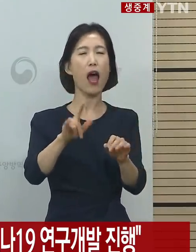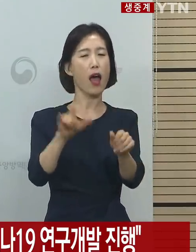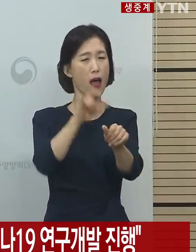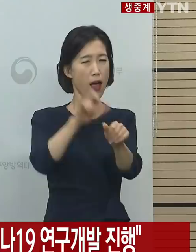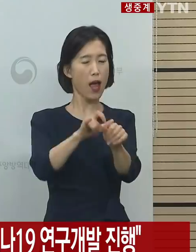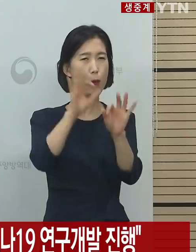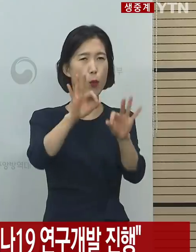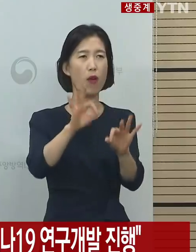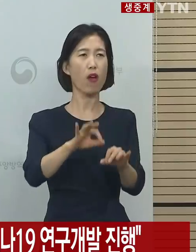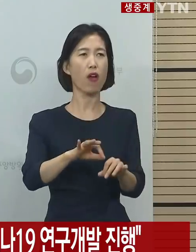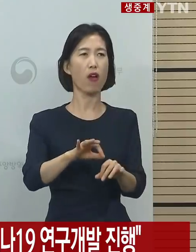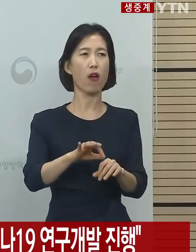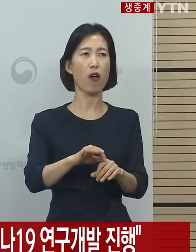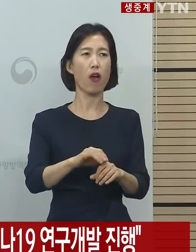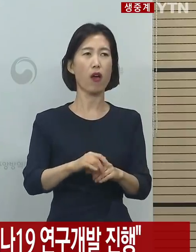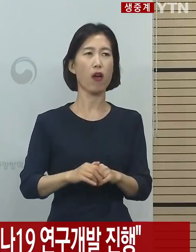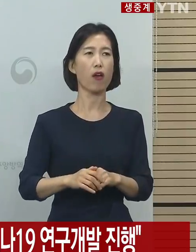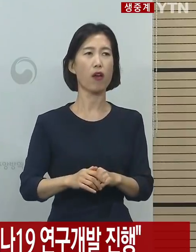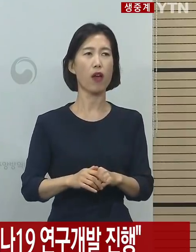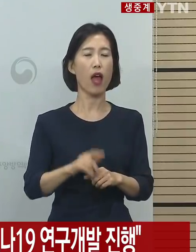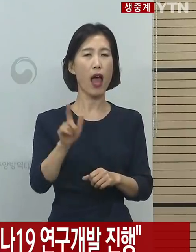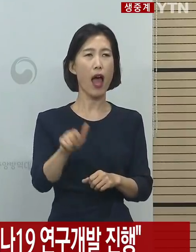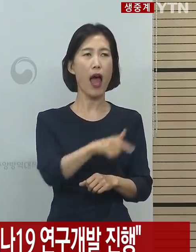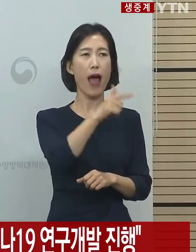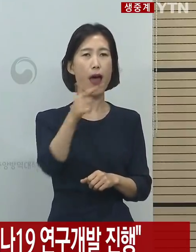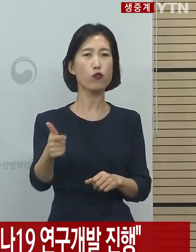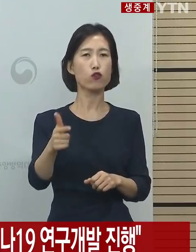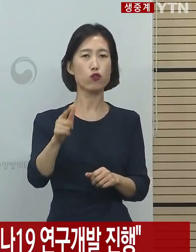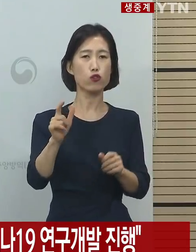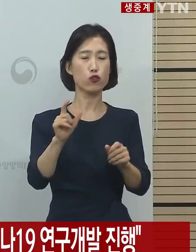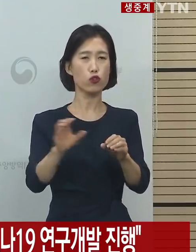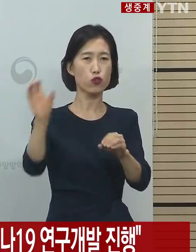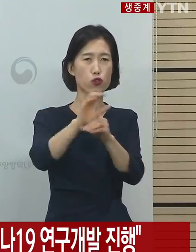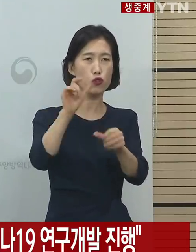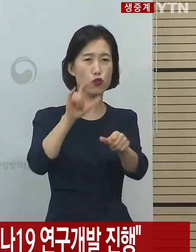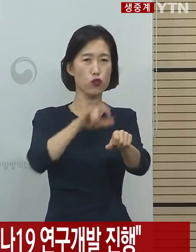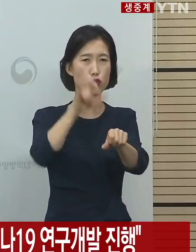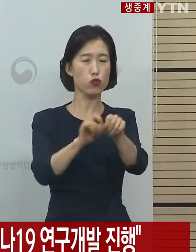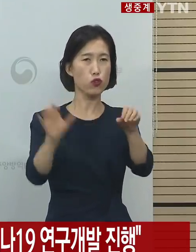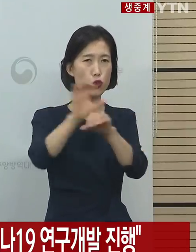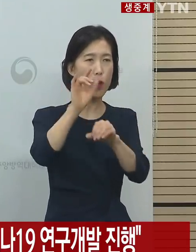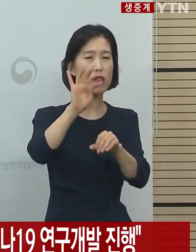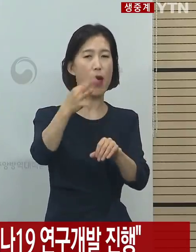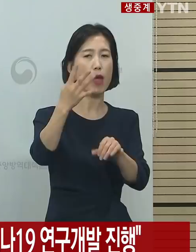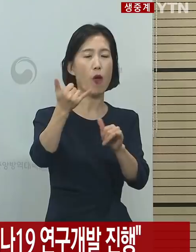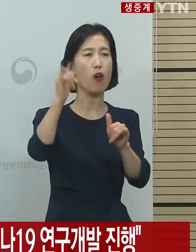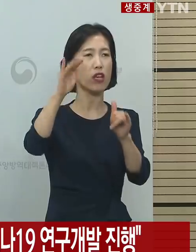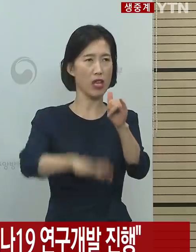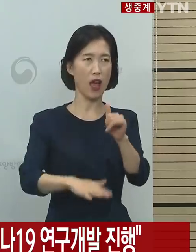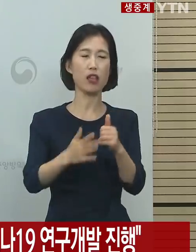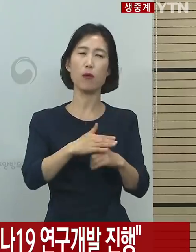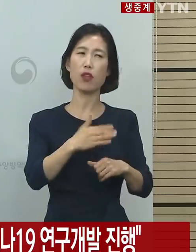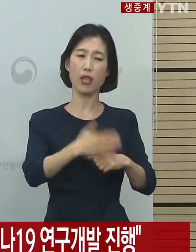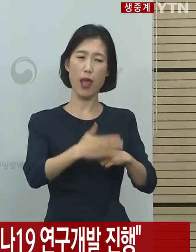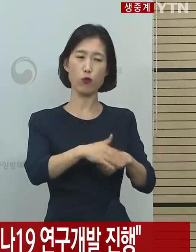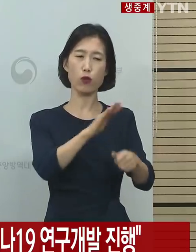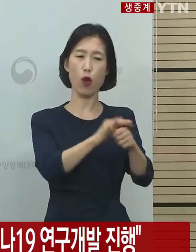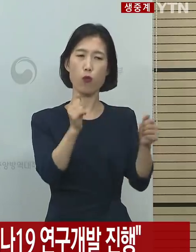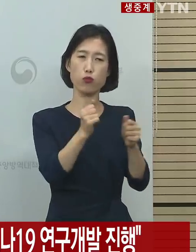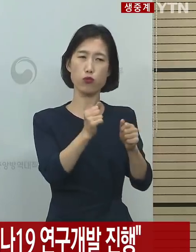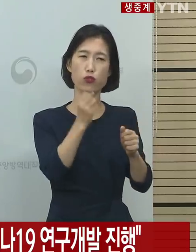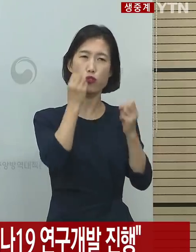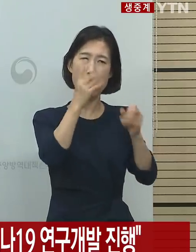만에 400명대 이하로 좀 하루 신규 환자가 줄어들었고 특히 대구나 경북에서 신규 환자 수가